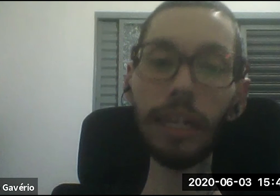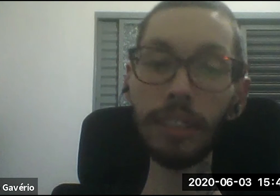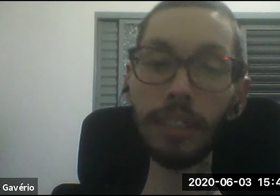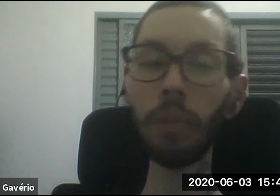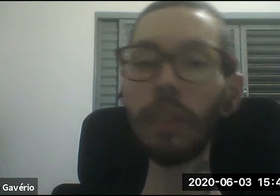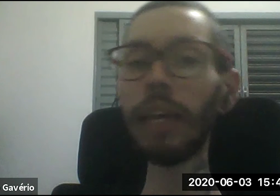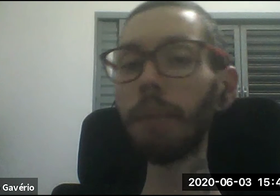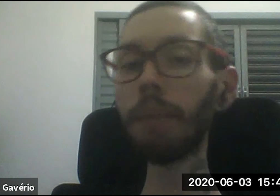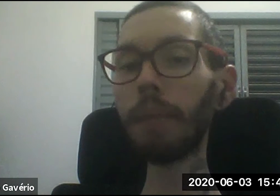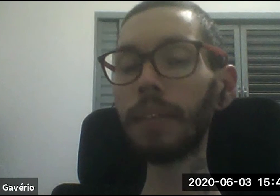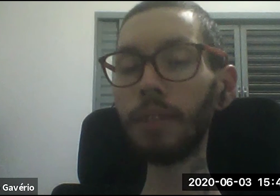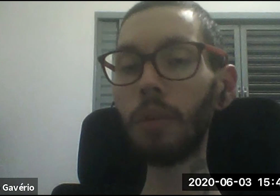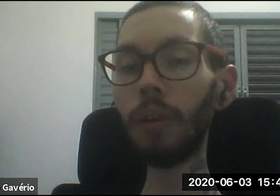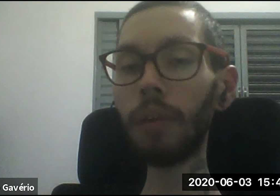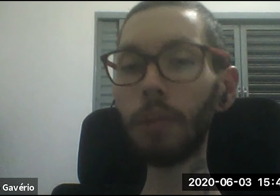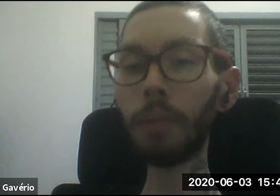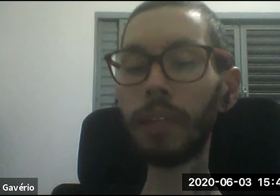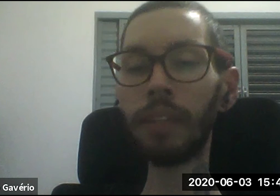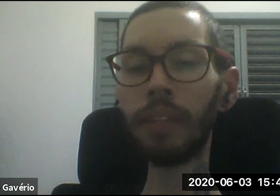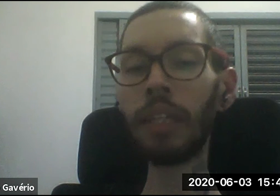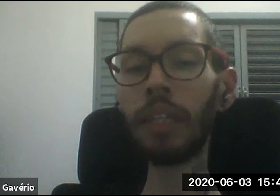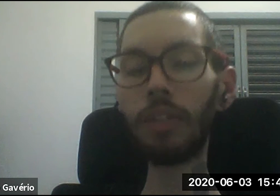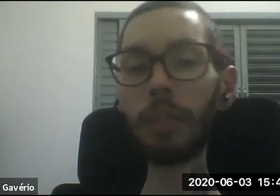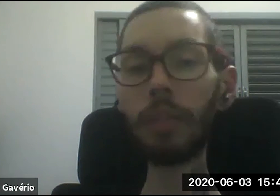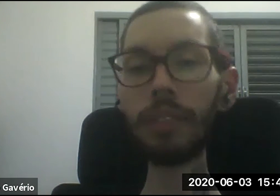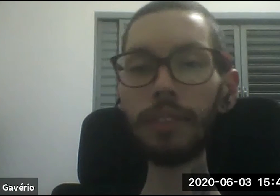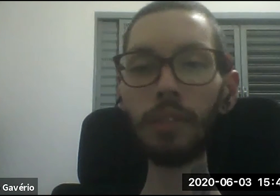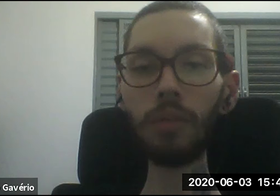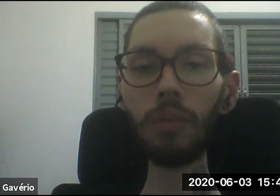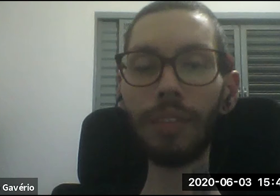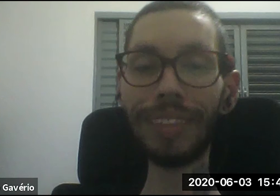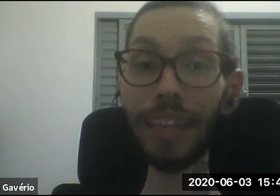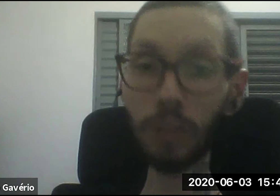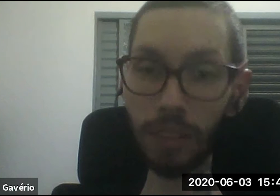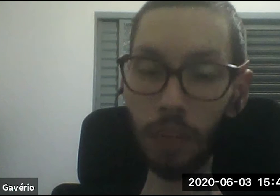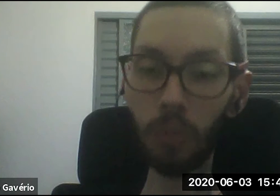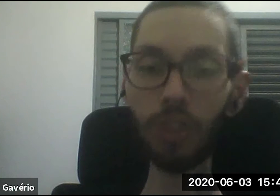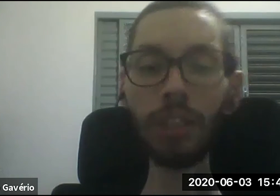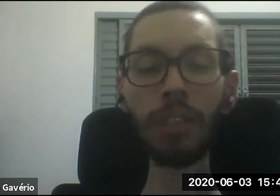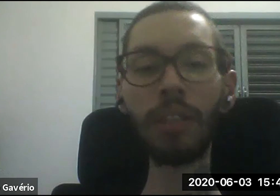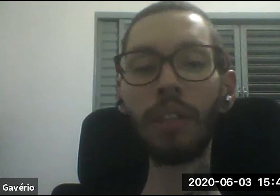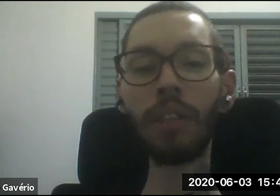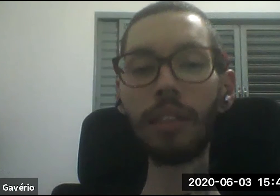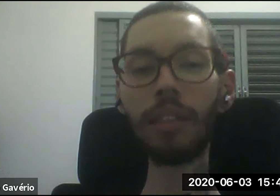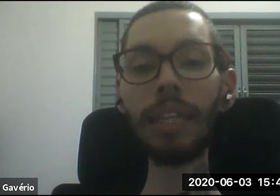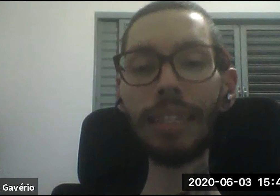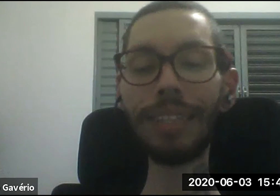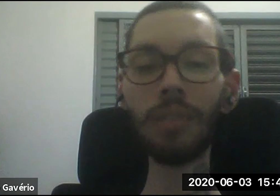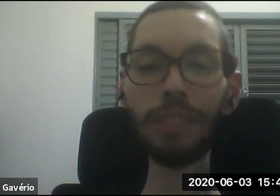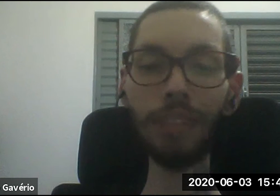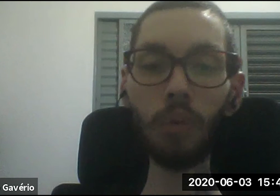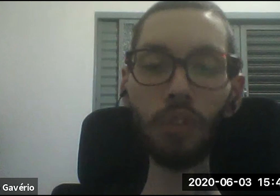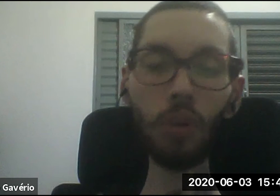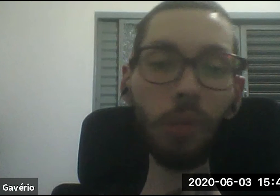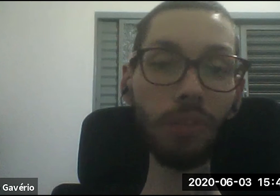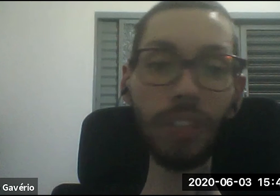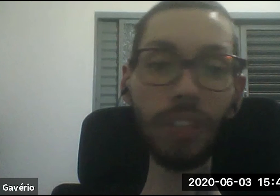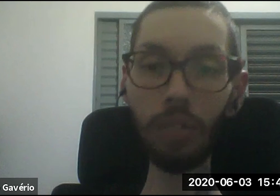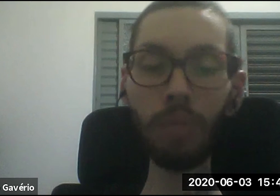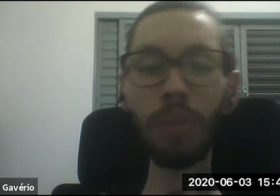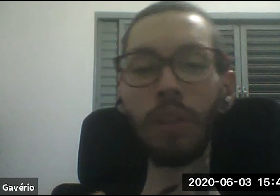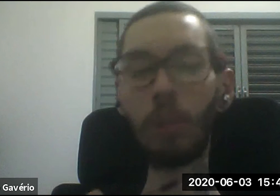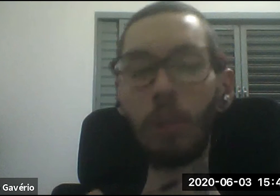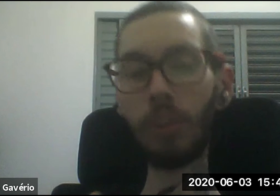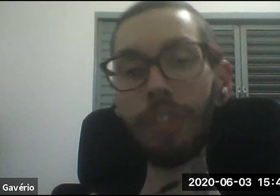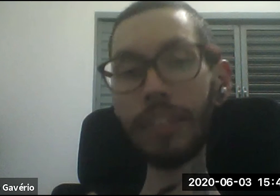né? assim como é a própria dimensão do acesso à saúde, né? Da questão da saúde como um